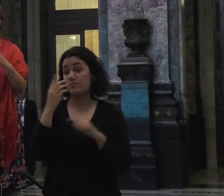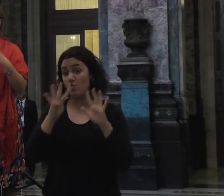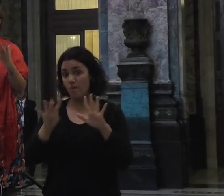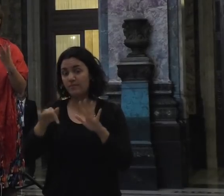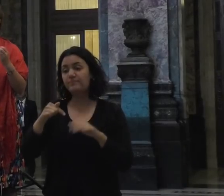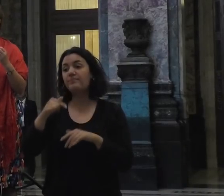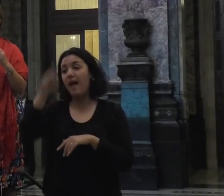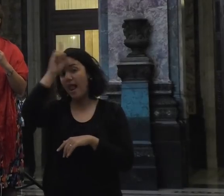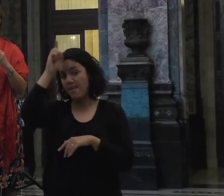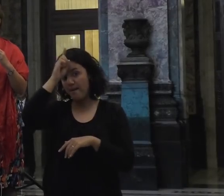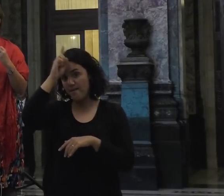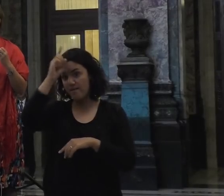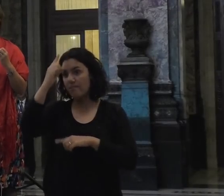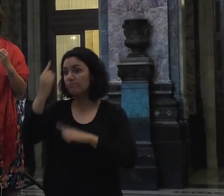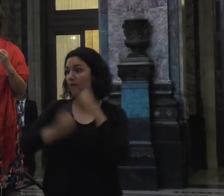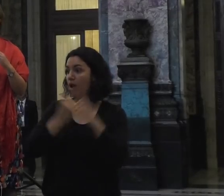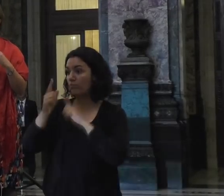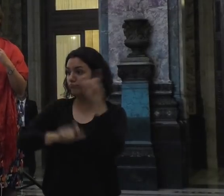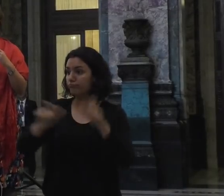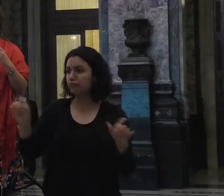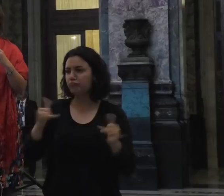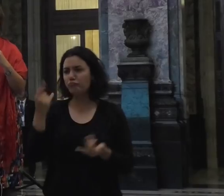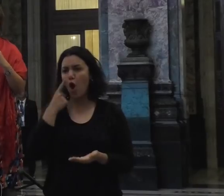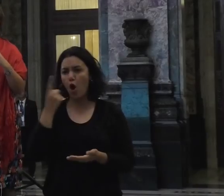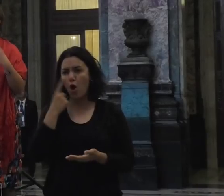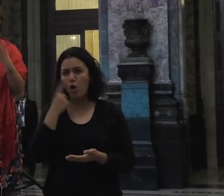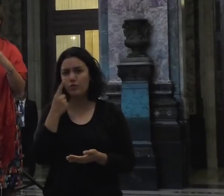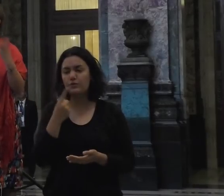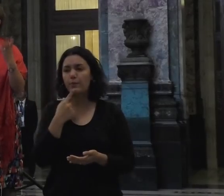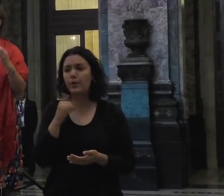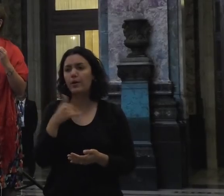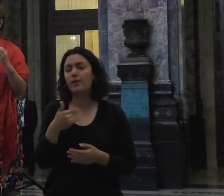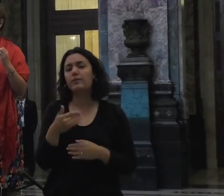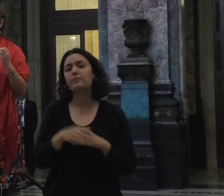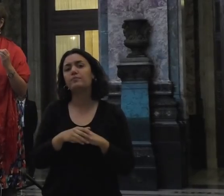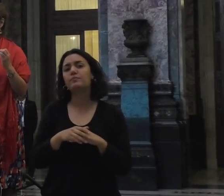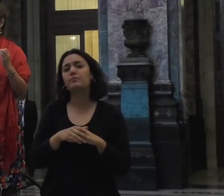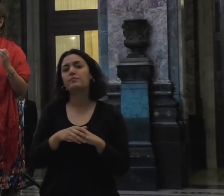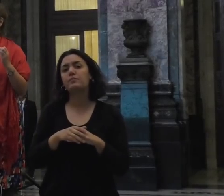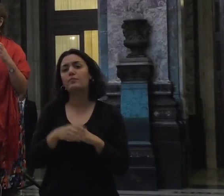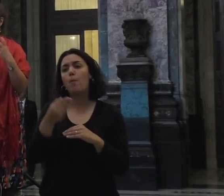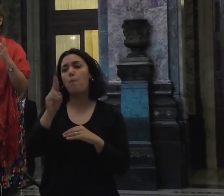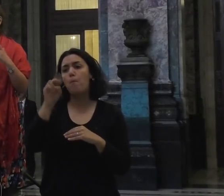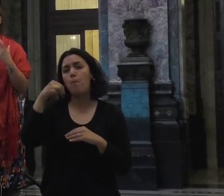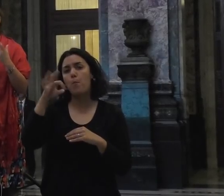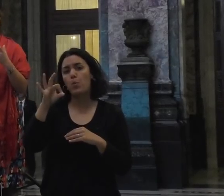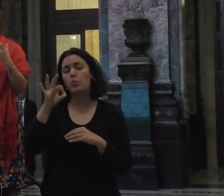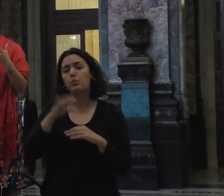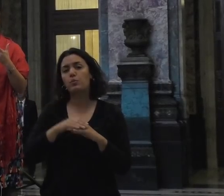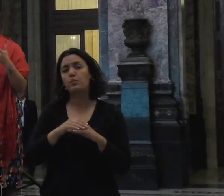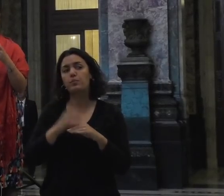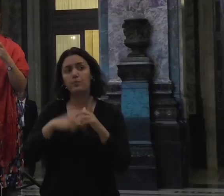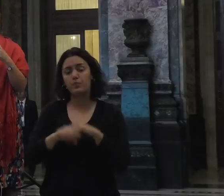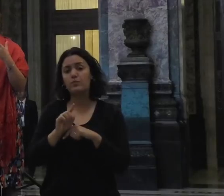varios autores que suenan muy familiares, como Weber, Fechner, Wundt, etc. Y lo que es